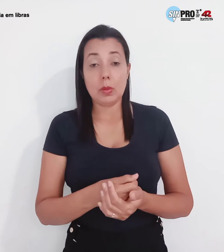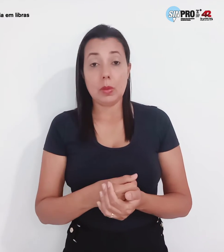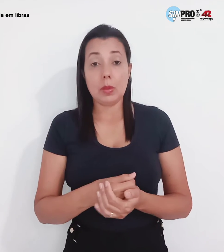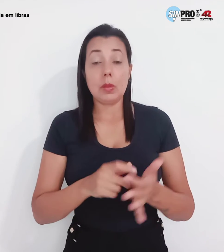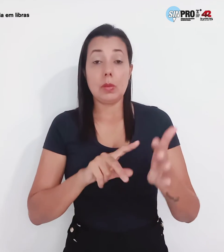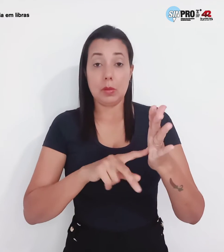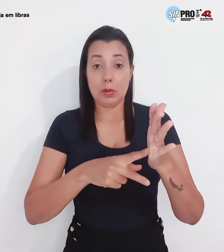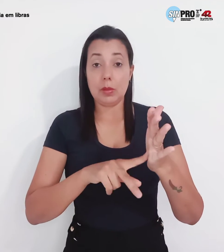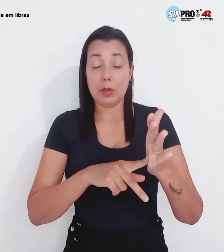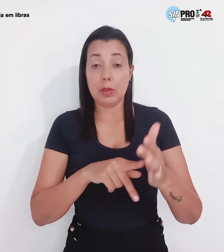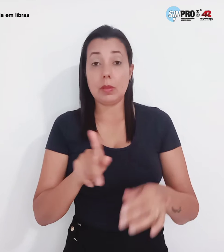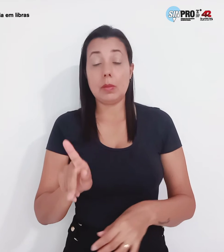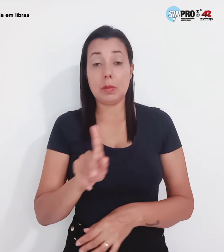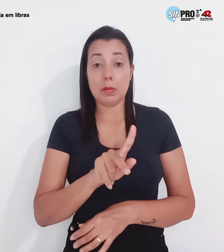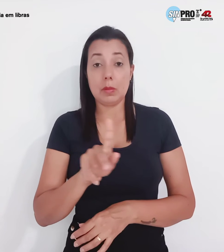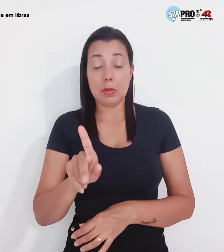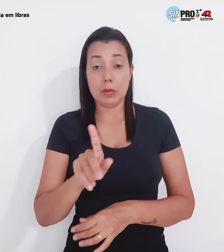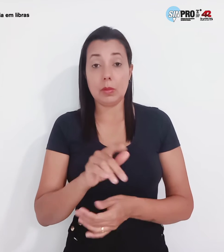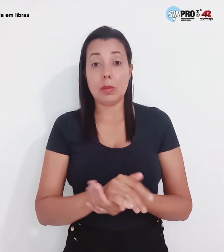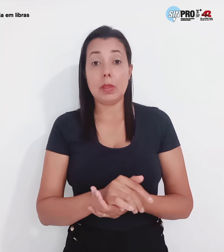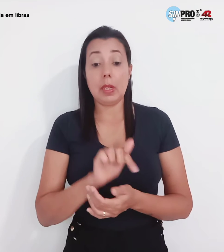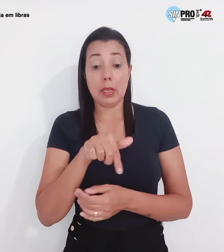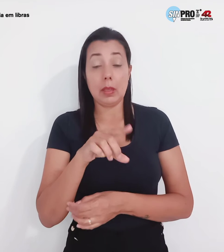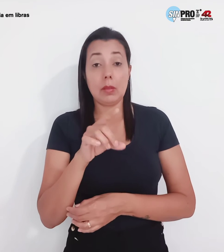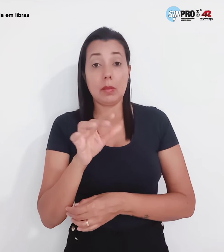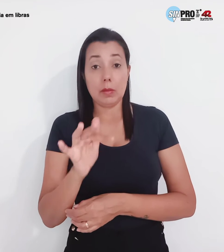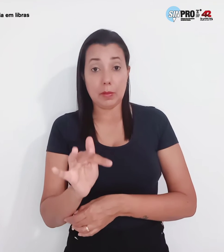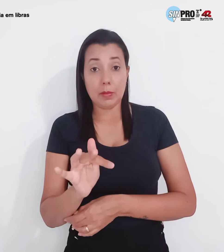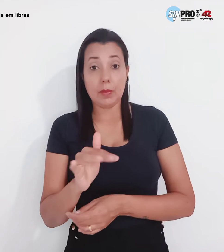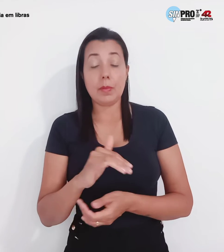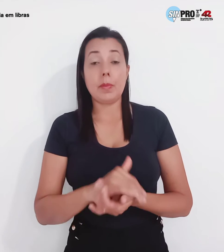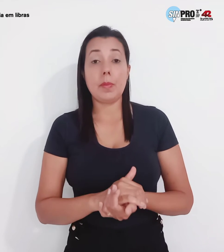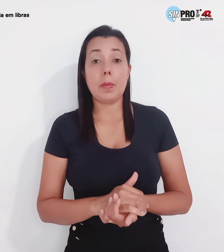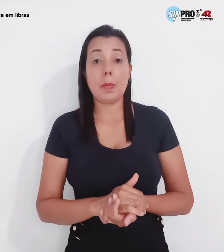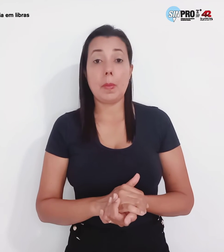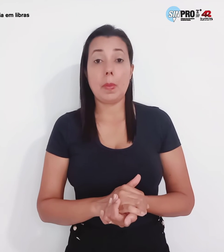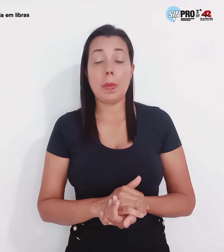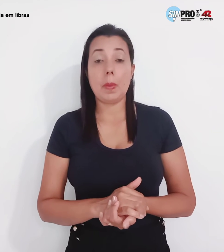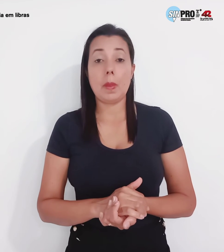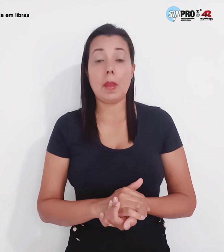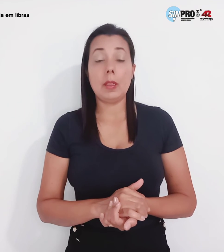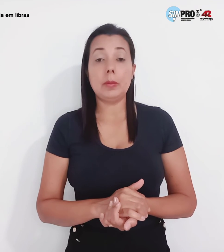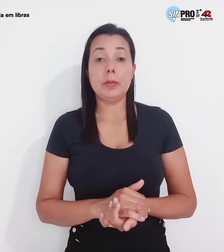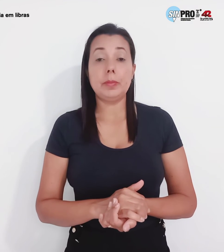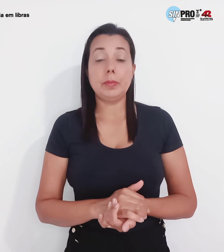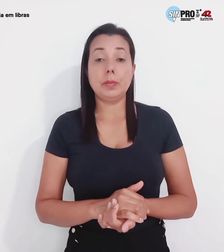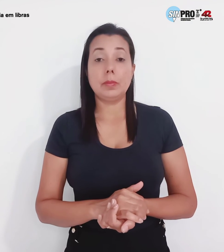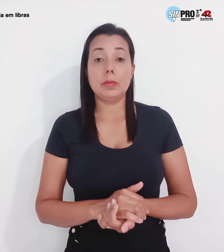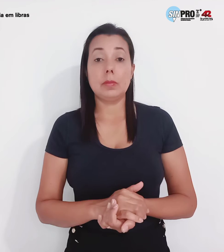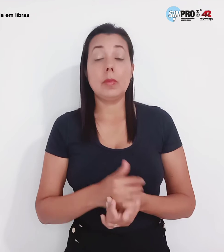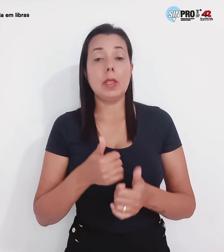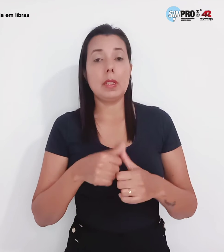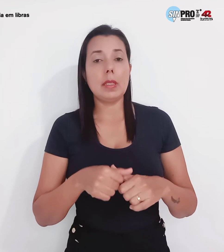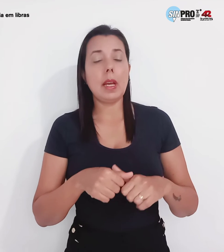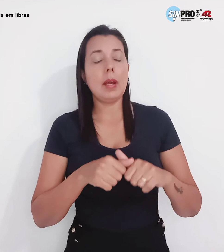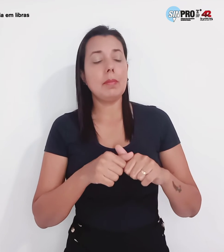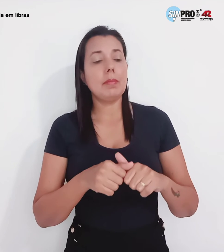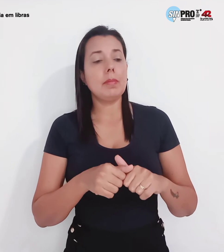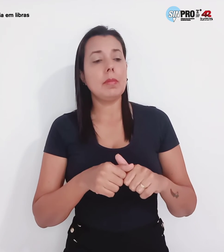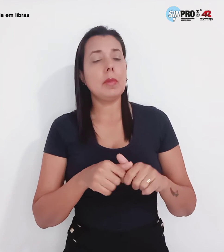Sindicato dos Professores no Distrito Federal, SimproDF, está encaminhando o